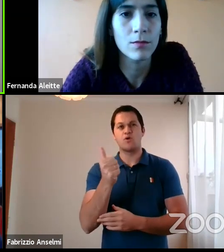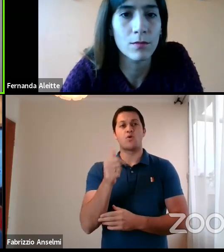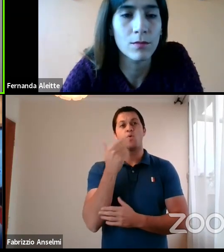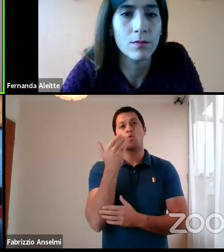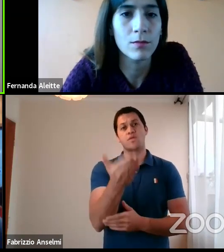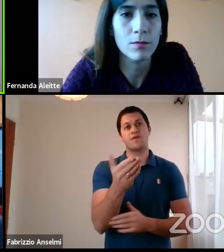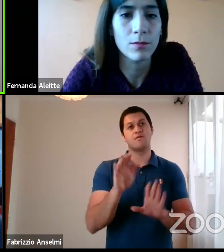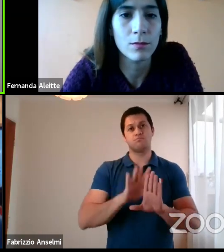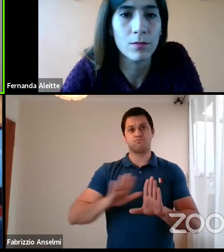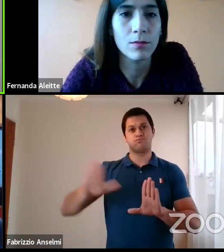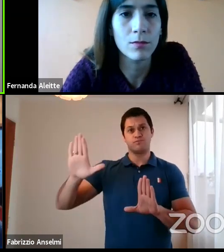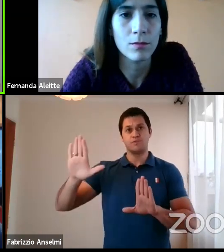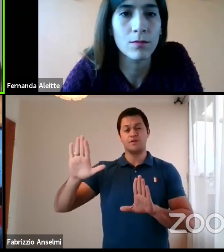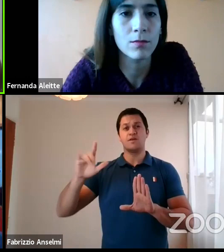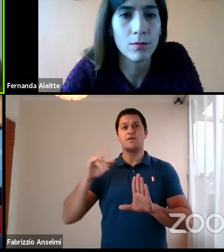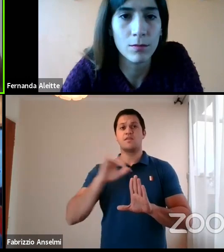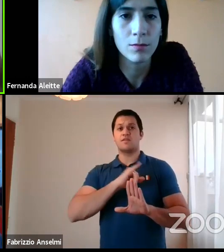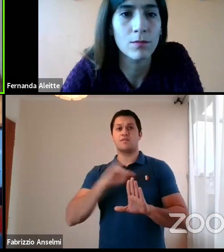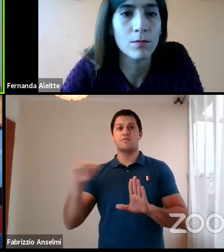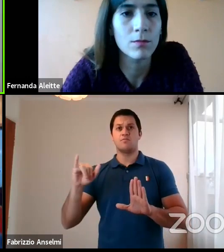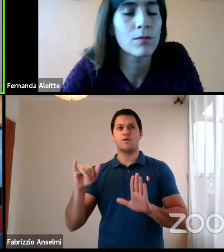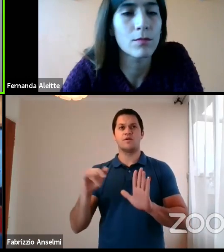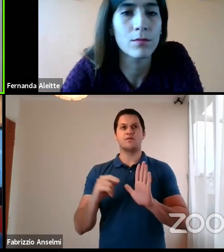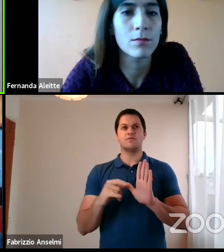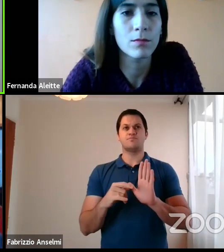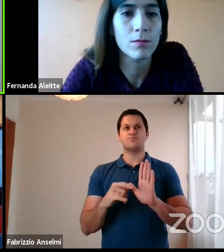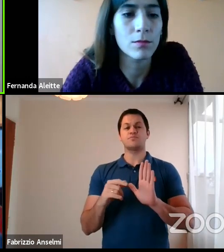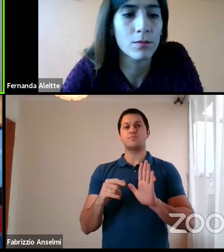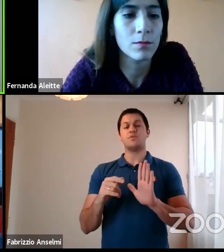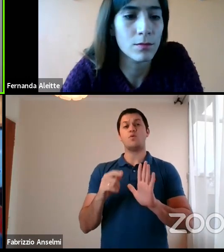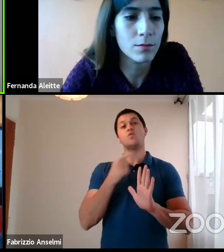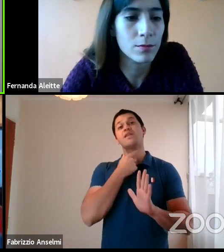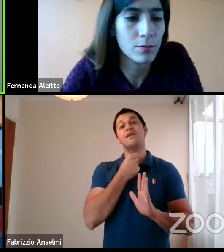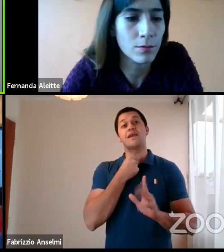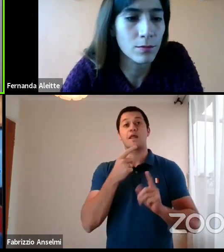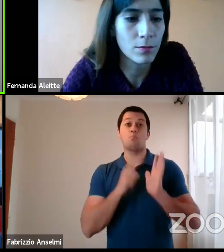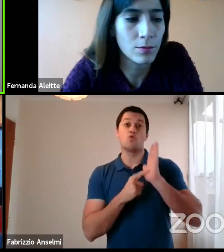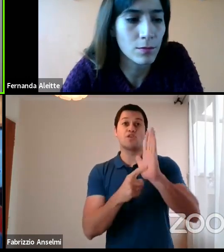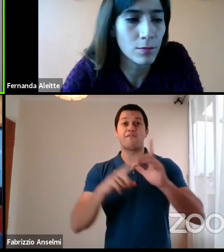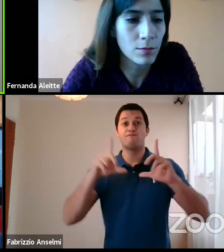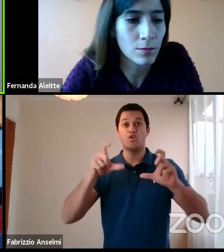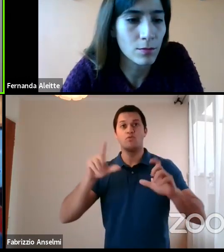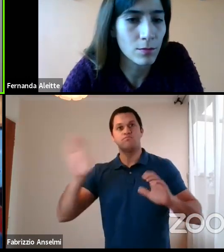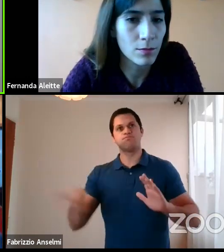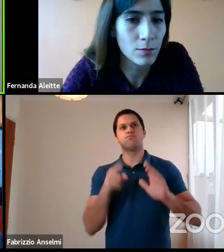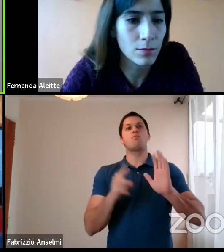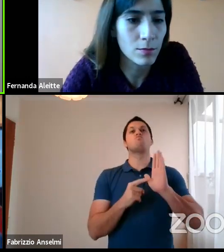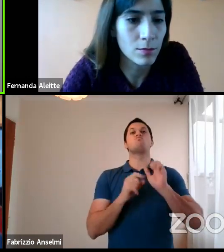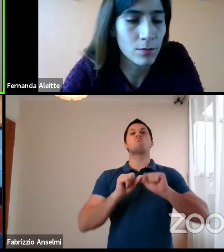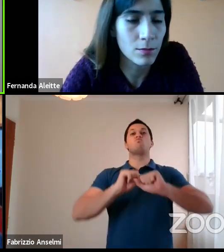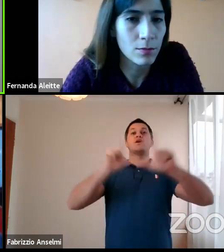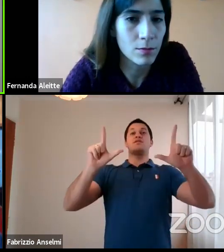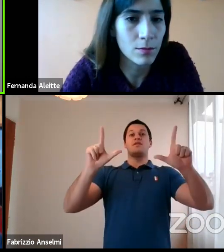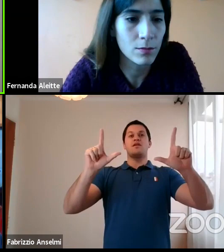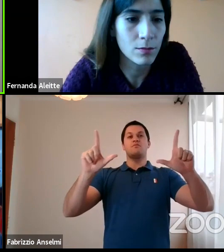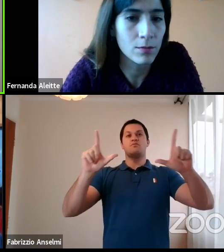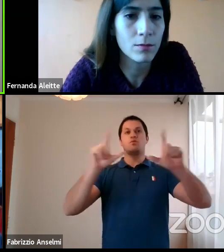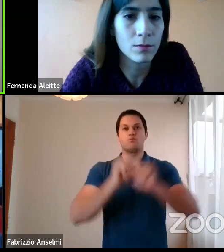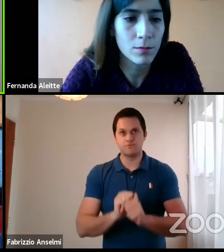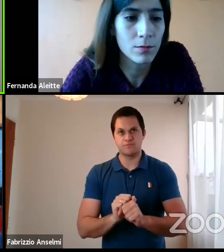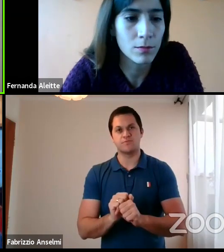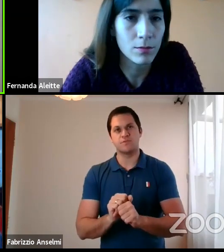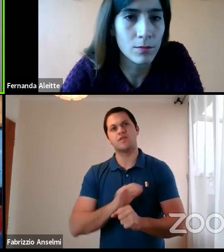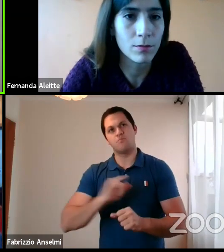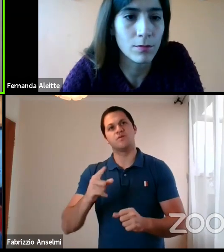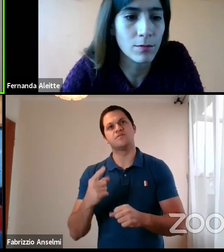y si quieren mostrar una fotografía, la muestran, la dejan un ratito, la sacan y seguimos comentando, ¿ya? Porque no podemos perder la interpretación de lengua de